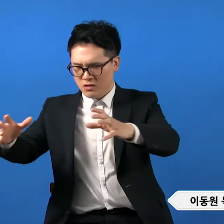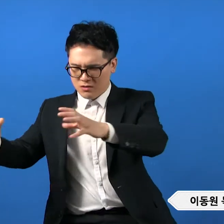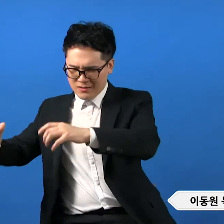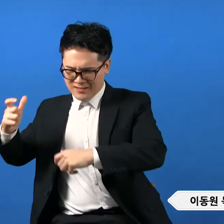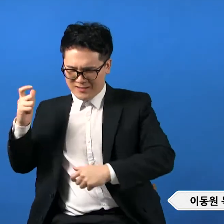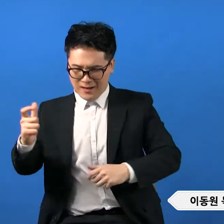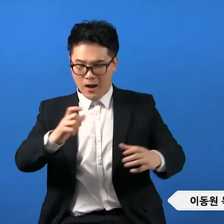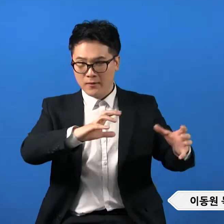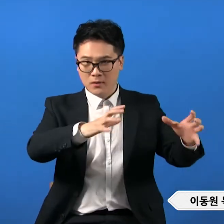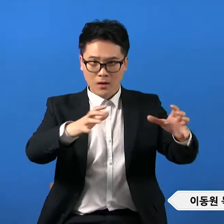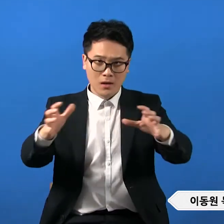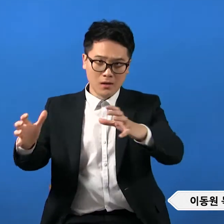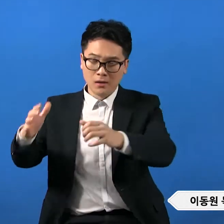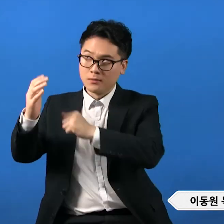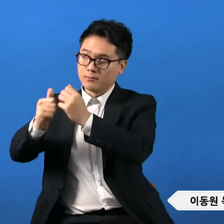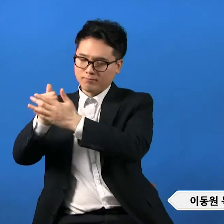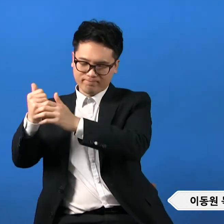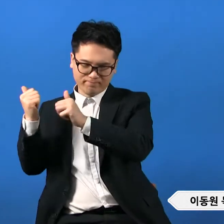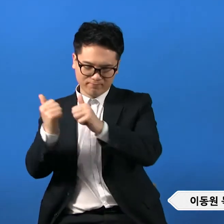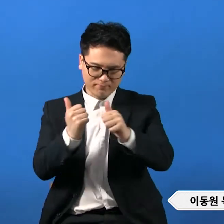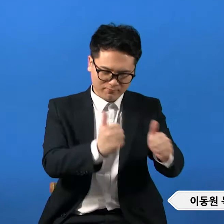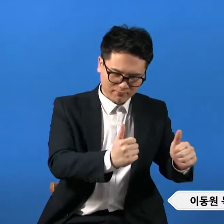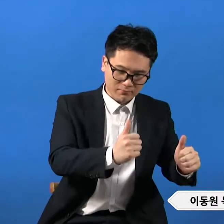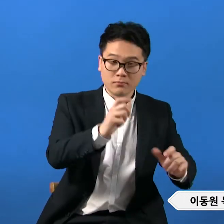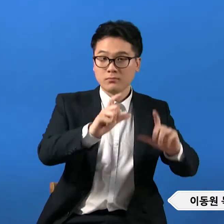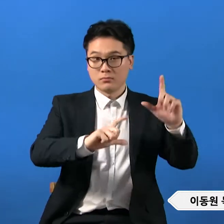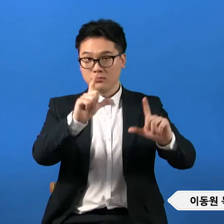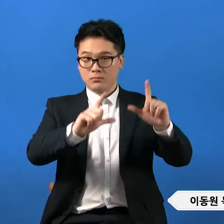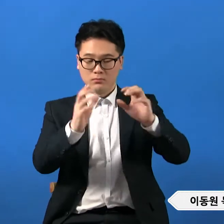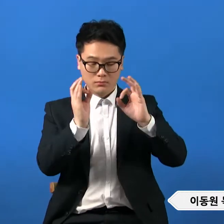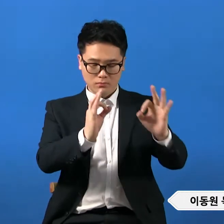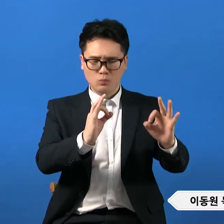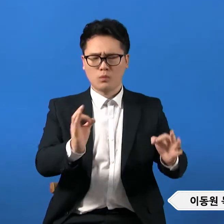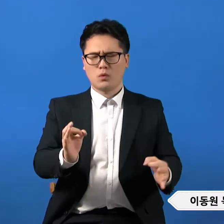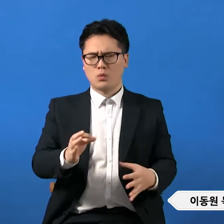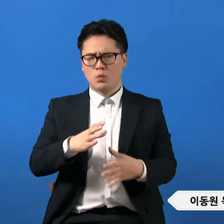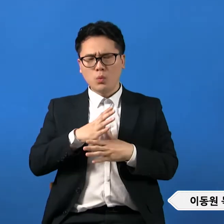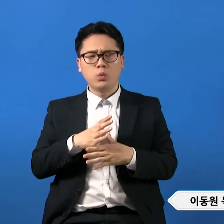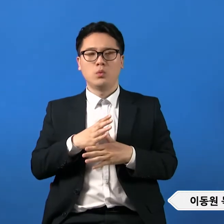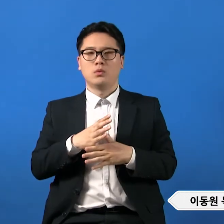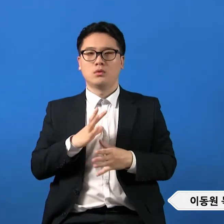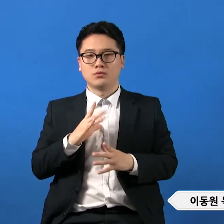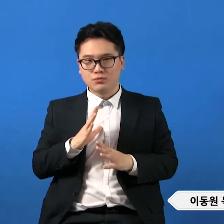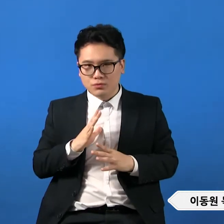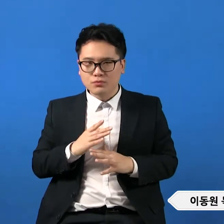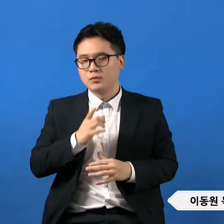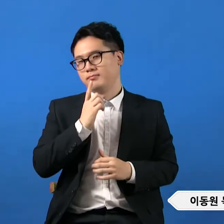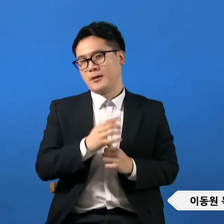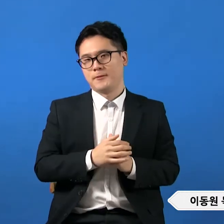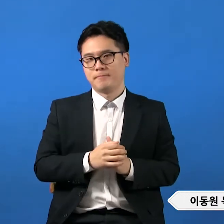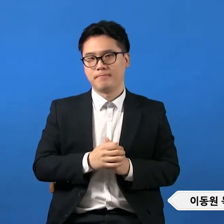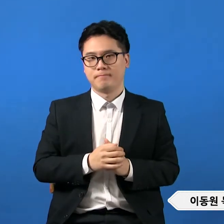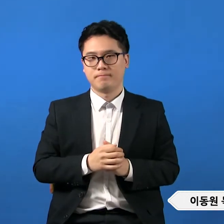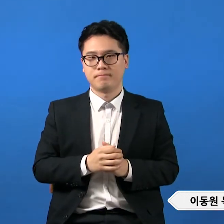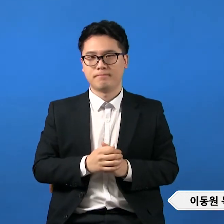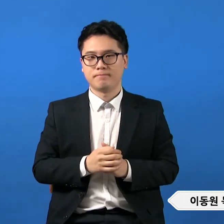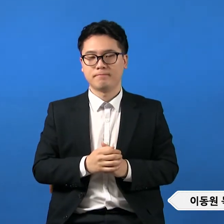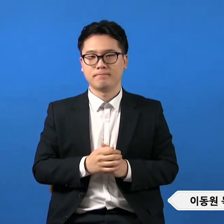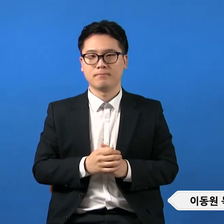심판, 하나님의 심판하시는 모습을 보고 놀랐다는 것입니다. 두려워했다는 것입니다. 자,